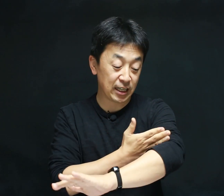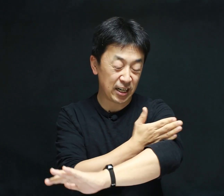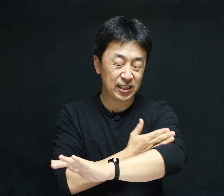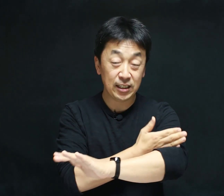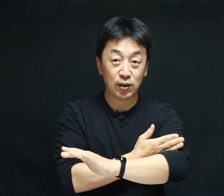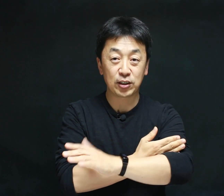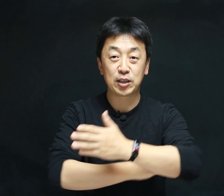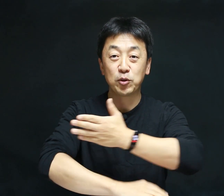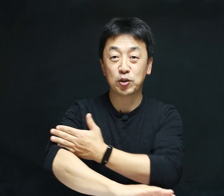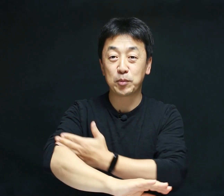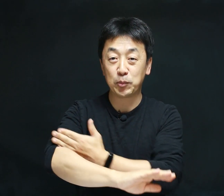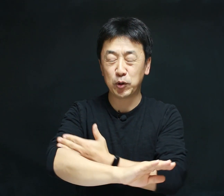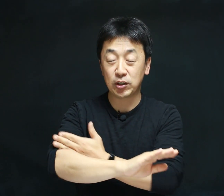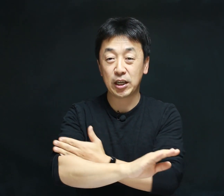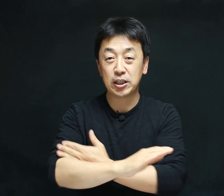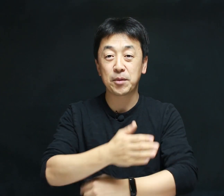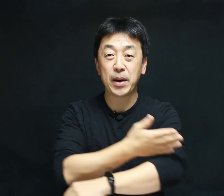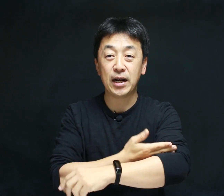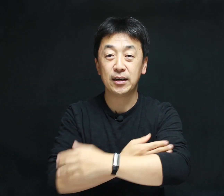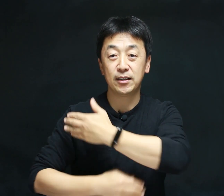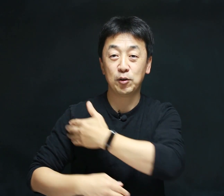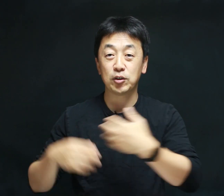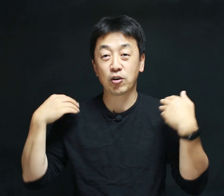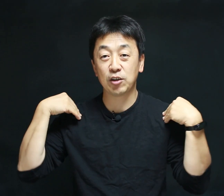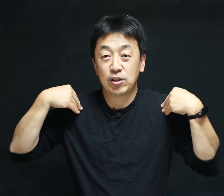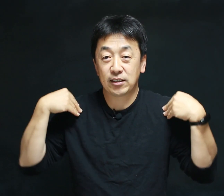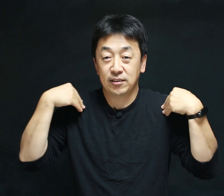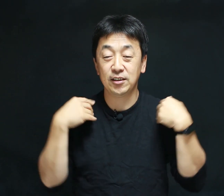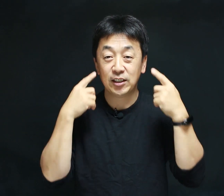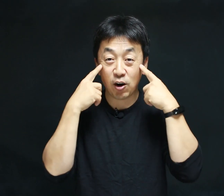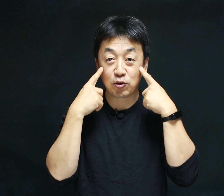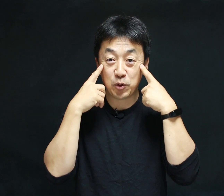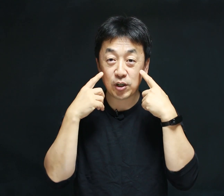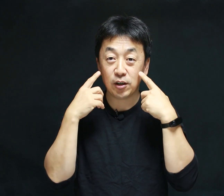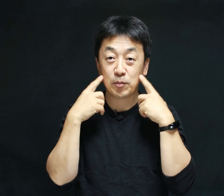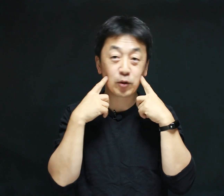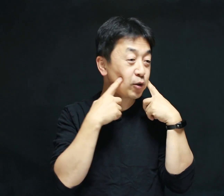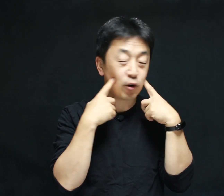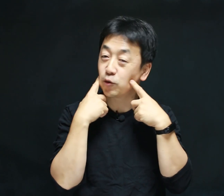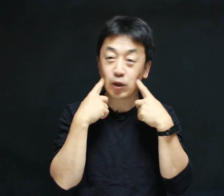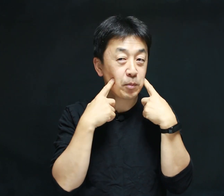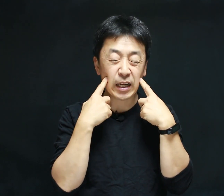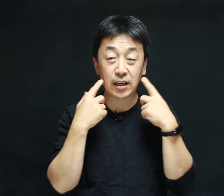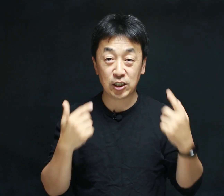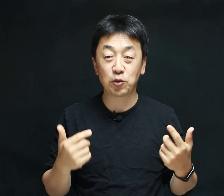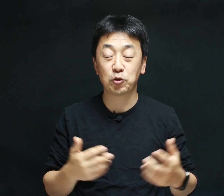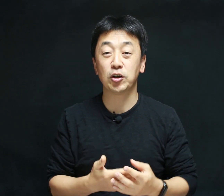제가 기본적으로 보여드린 게 이렇게 팔 혹은 어깨 뉘앙스, 얼굴 표정, 뭐 그리고 얼굴 방향 이